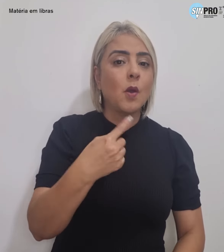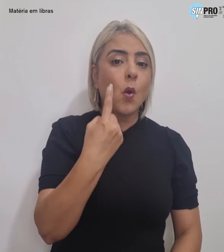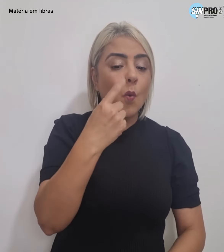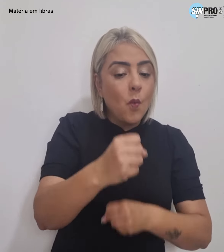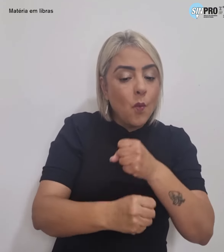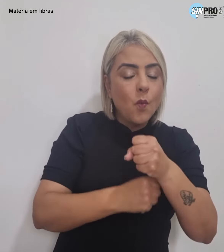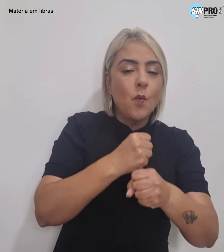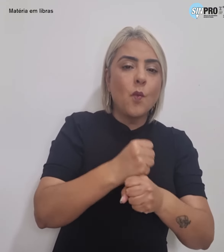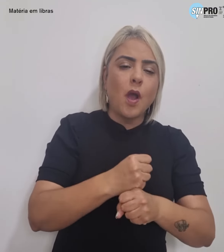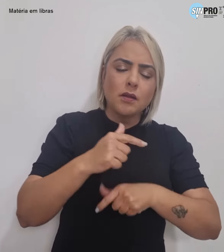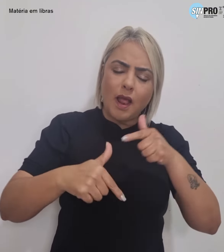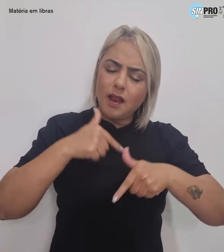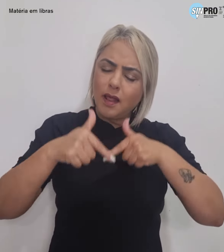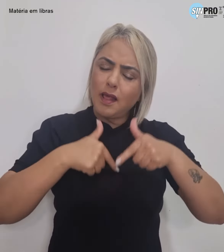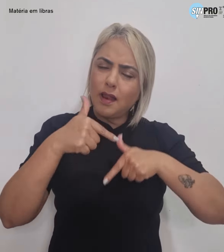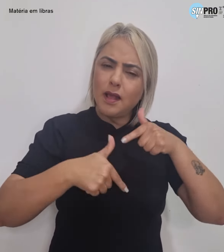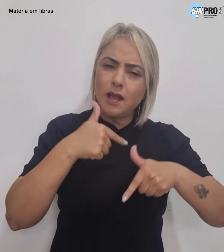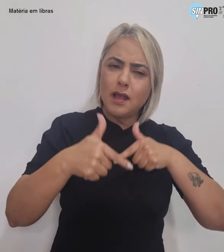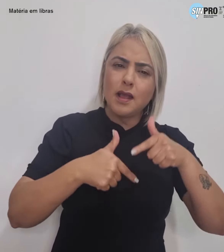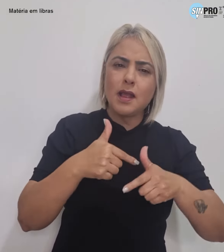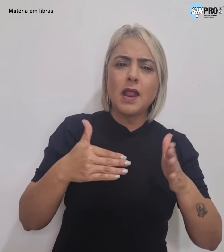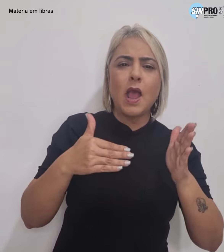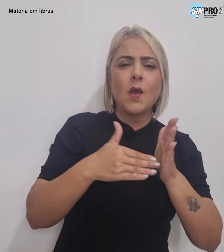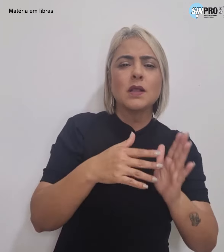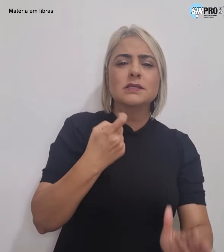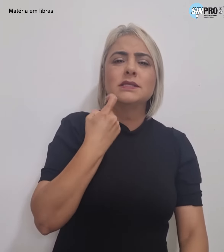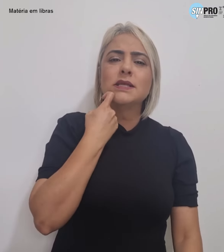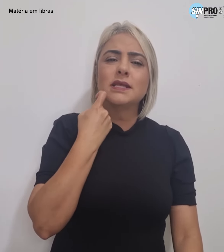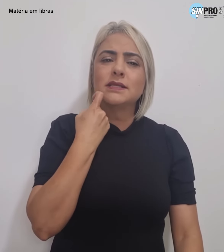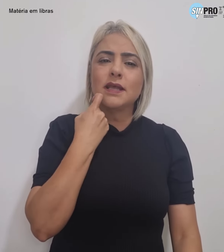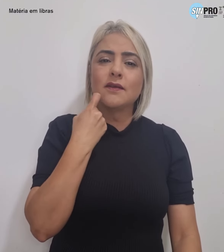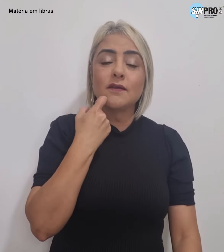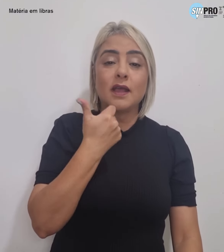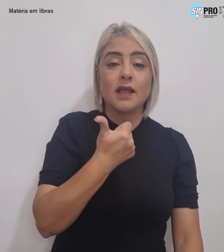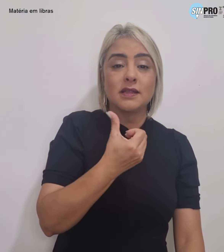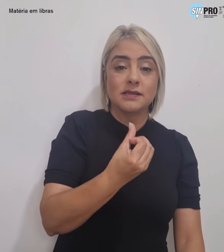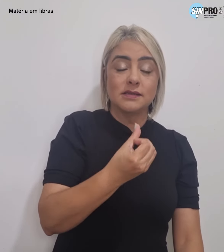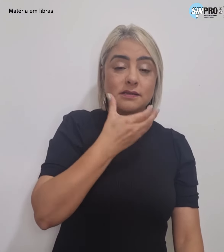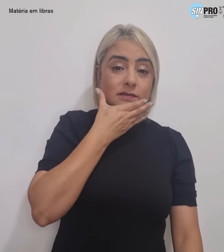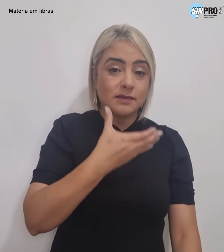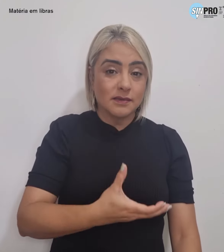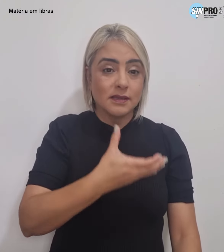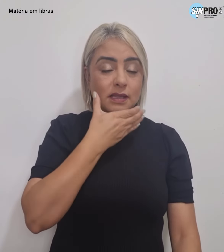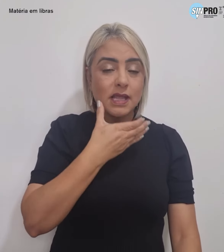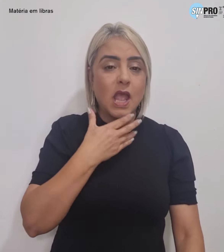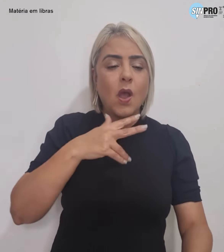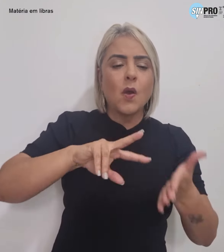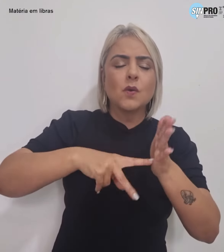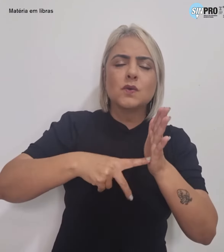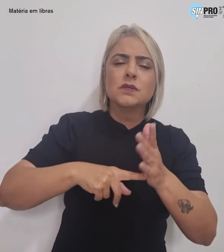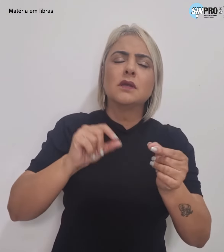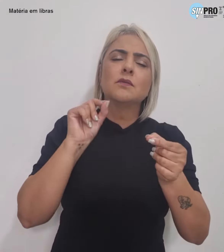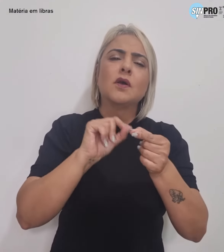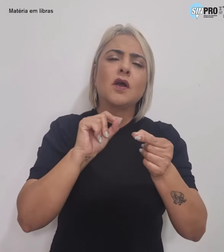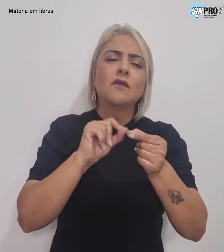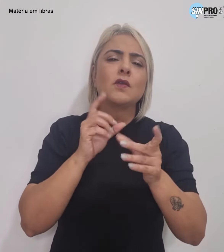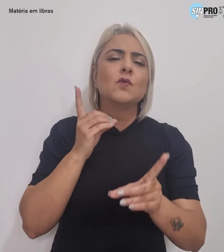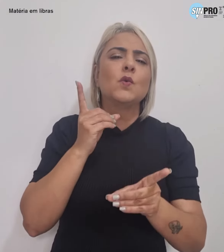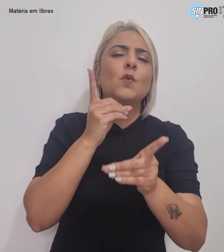de intenso trabalho, na última sexta-feira, 16 de dezembro, o Simpro realizou um encontro com